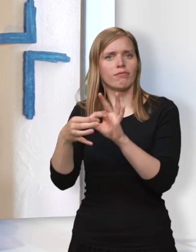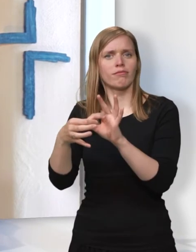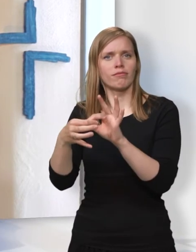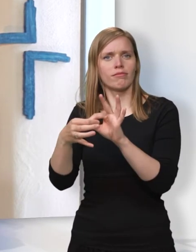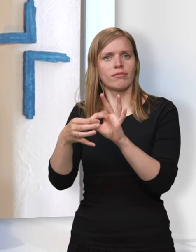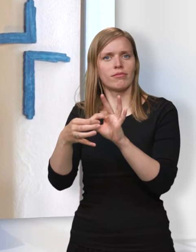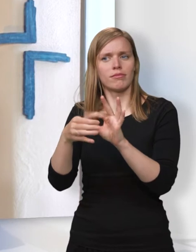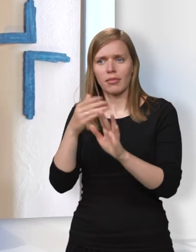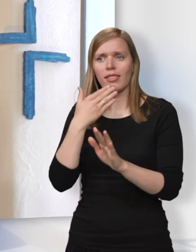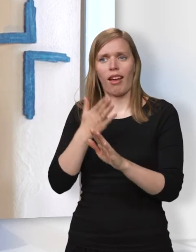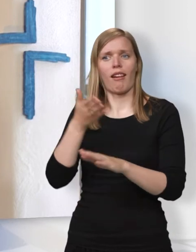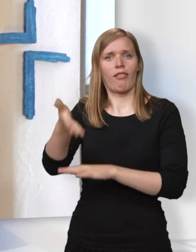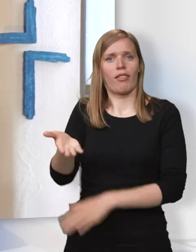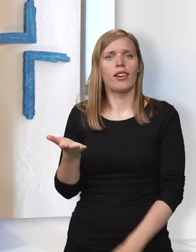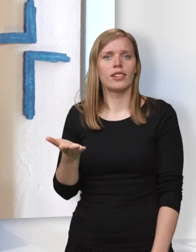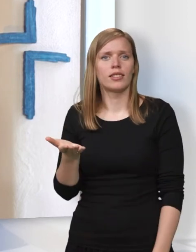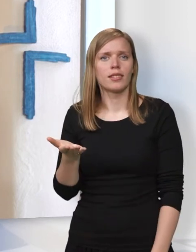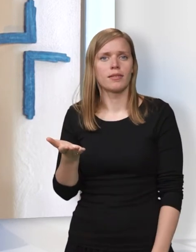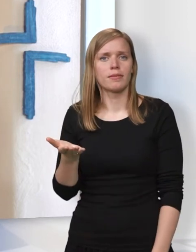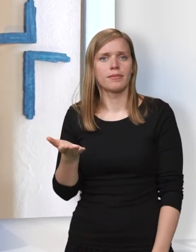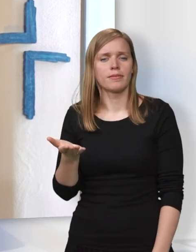man hin darf.